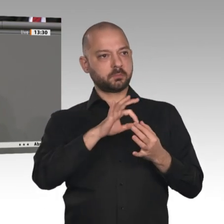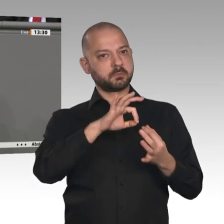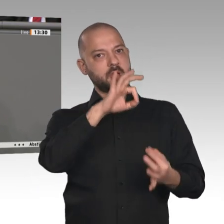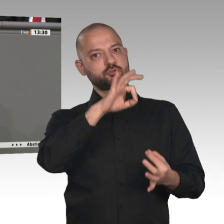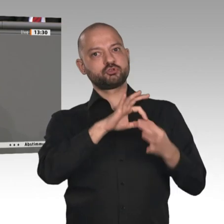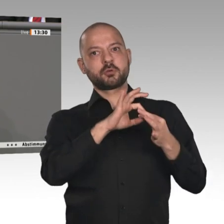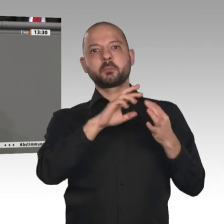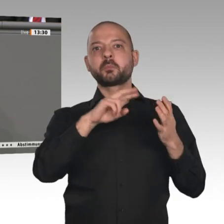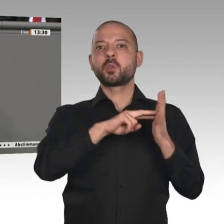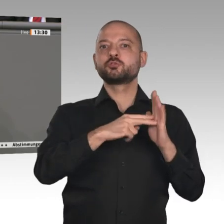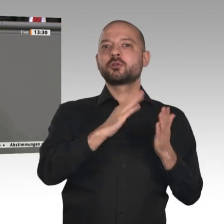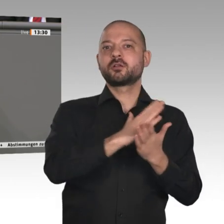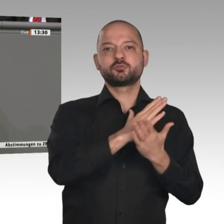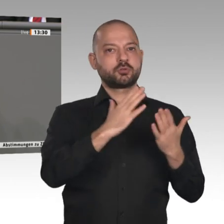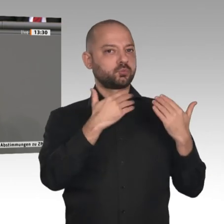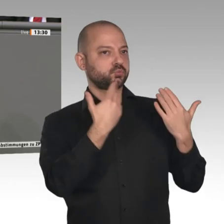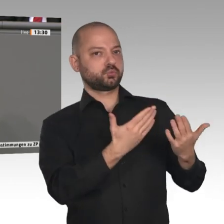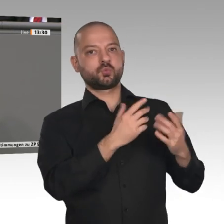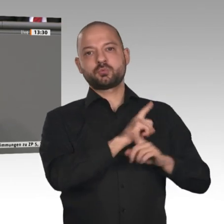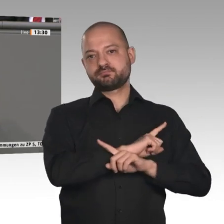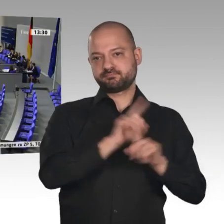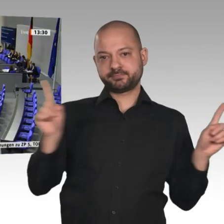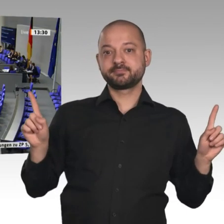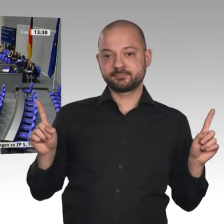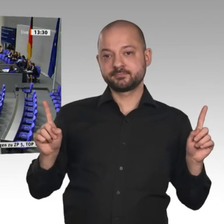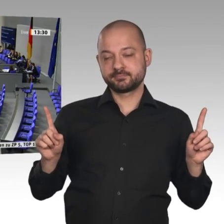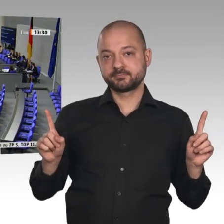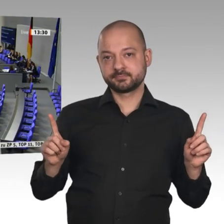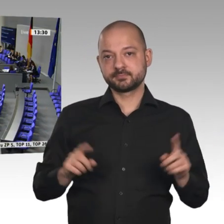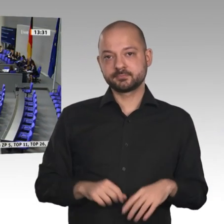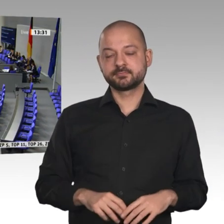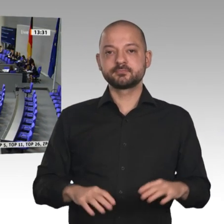politischen Entscheidungen sein darf. Herzlichen Dank.